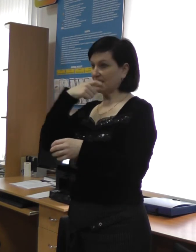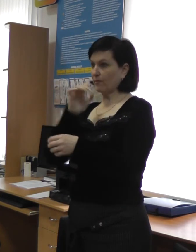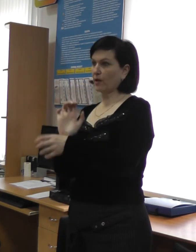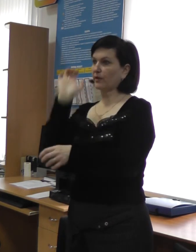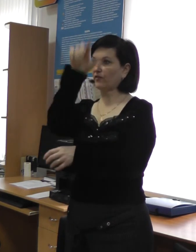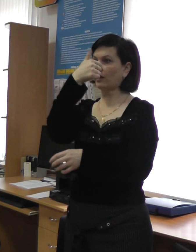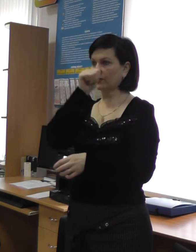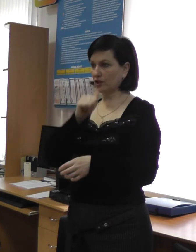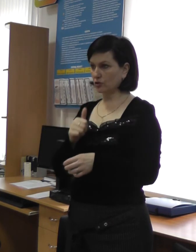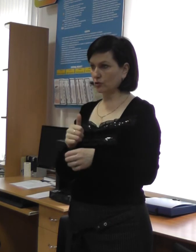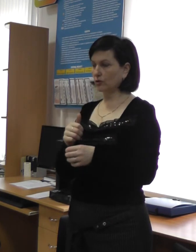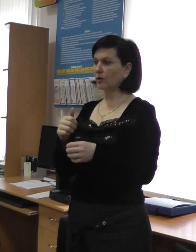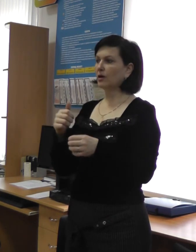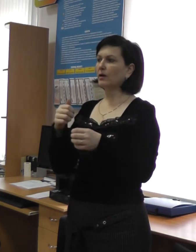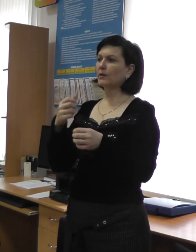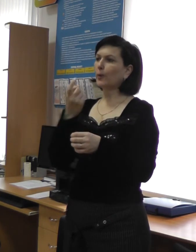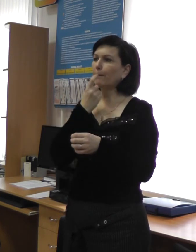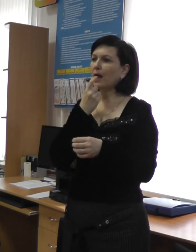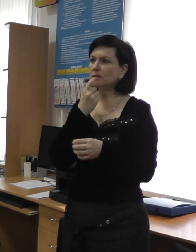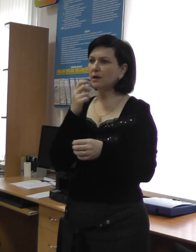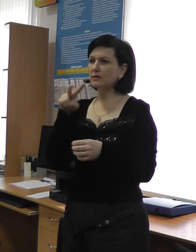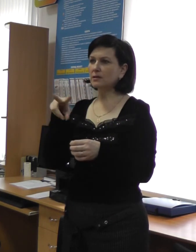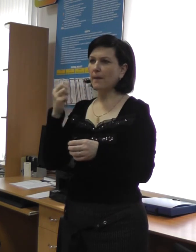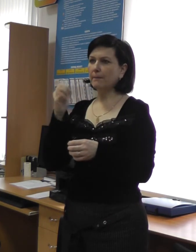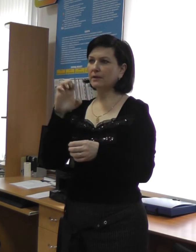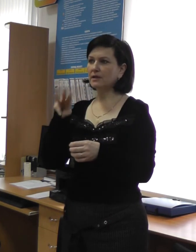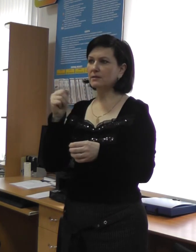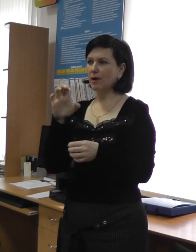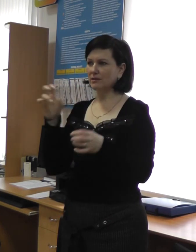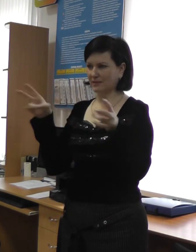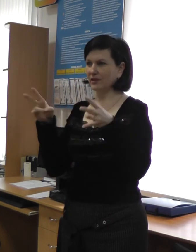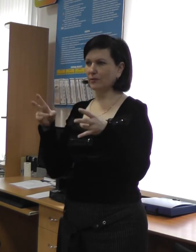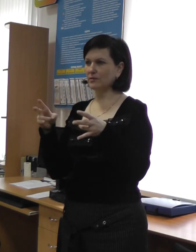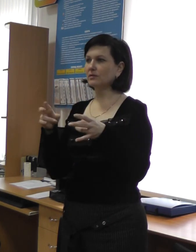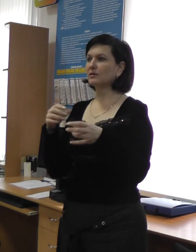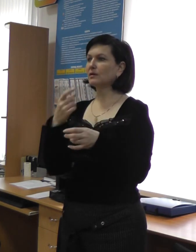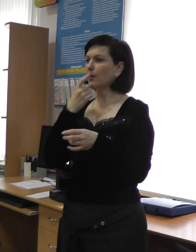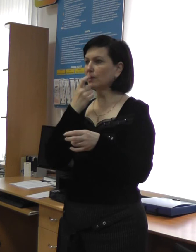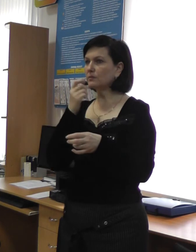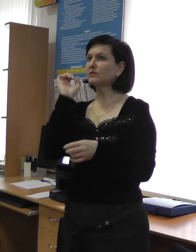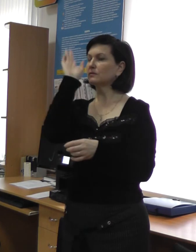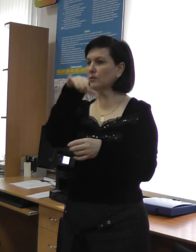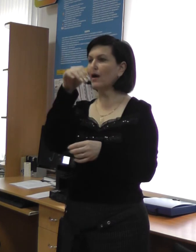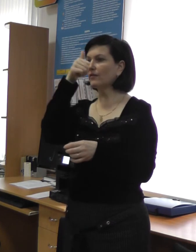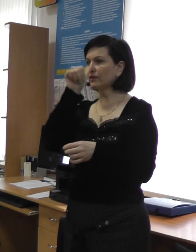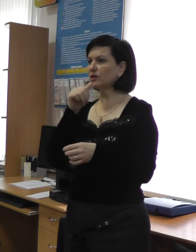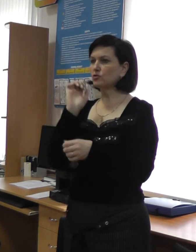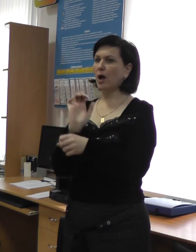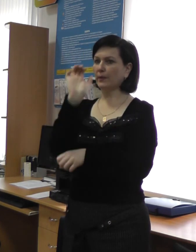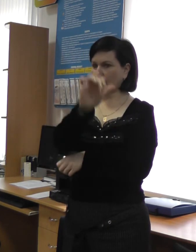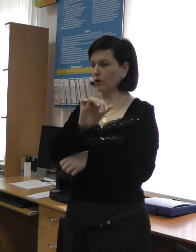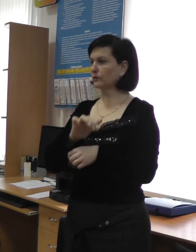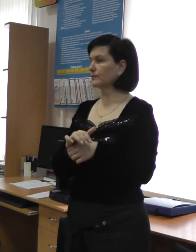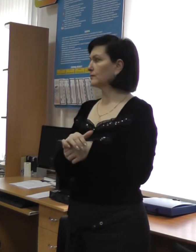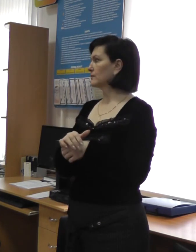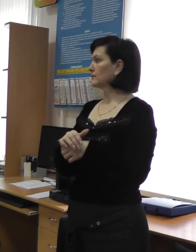пластмасса. А в номенклатуре импорта товаров из Греции в Ставрополь край – Ставропольский край – это такие изделия,